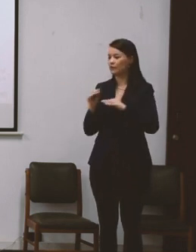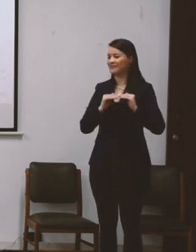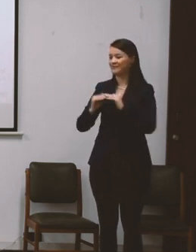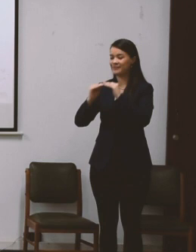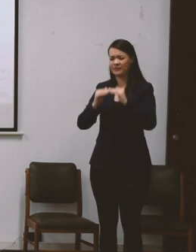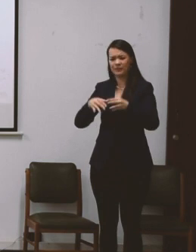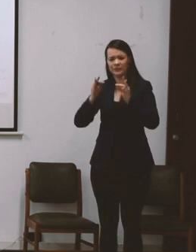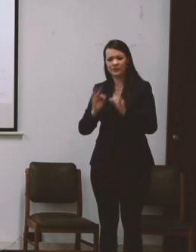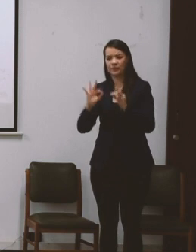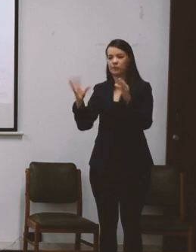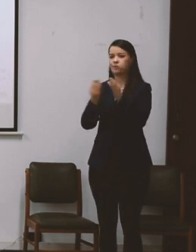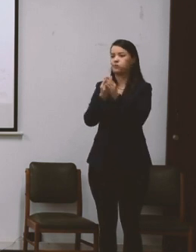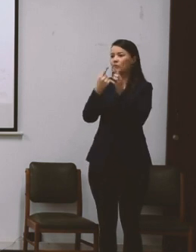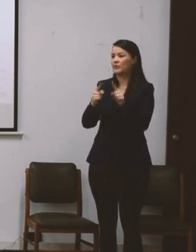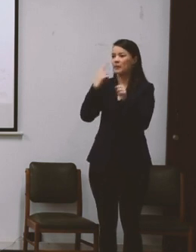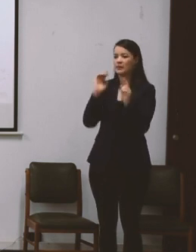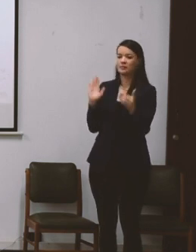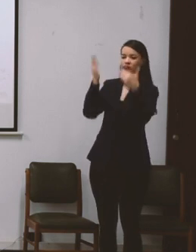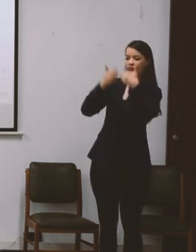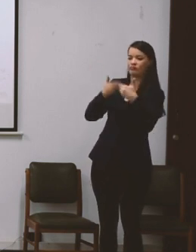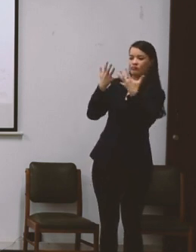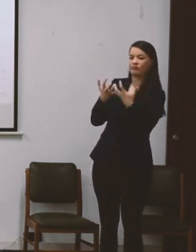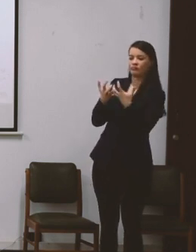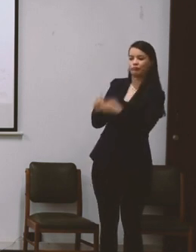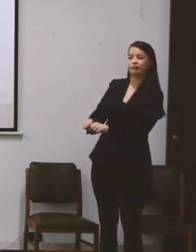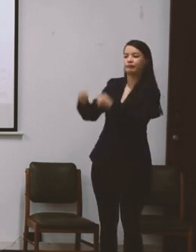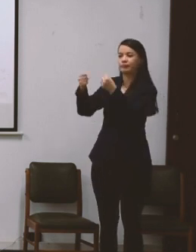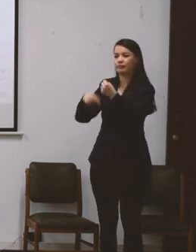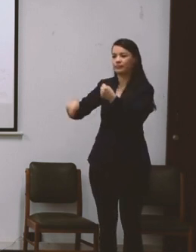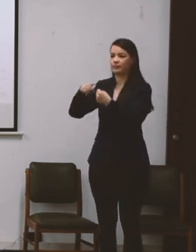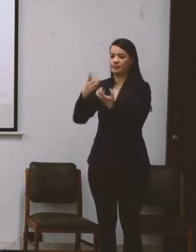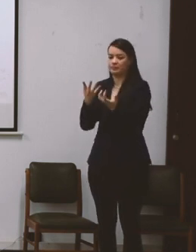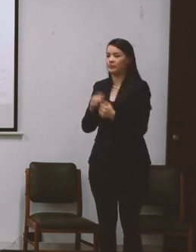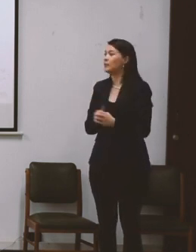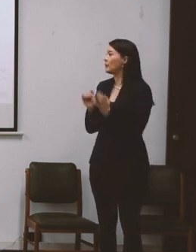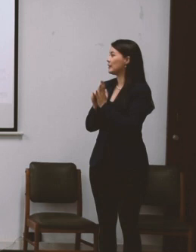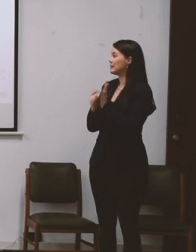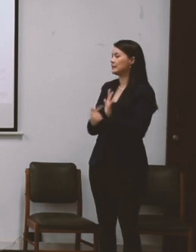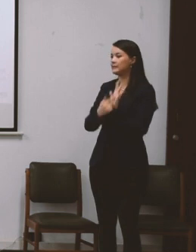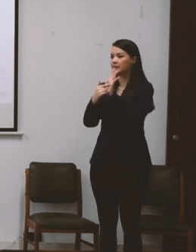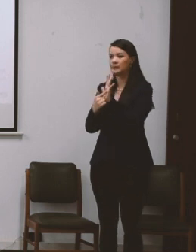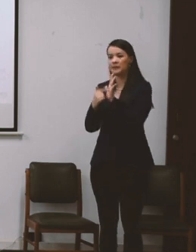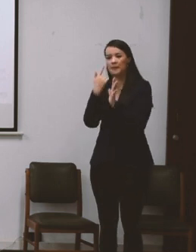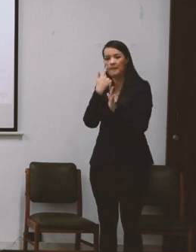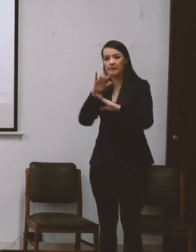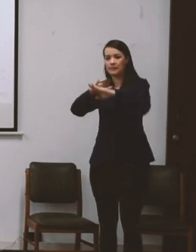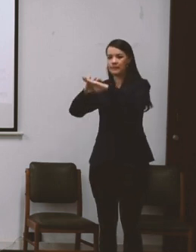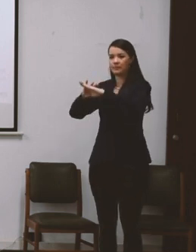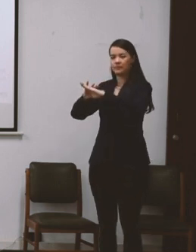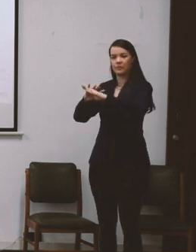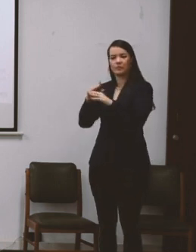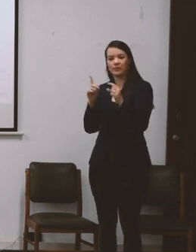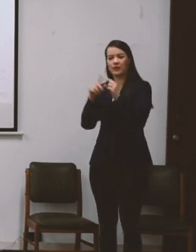cuando las formas de incluir enmascaran promesas de exterminio. Por tales motivos, esta breve incursión es un llamamiento